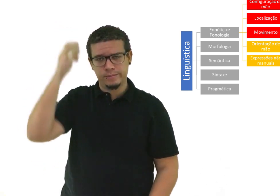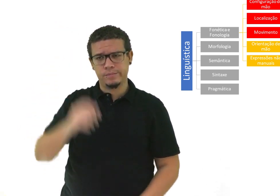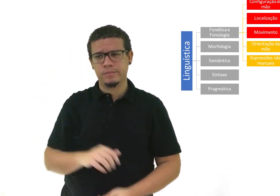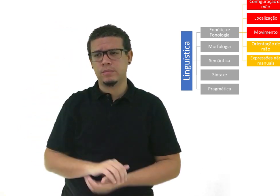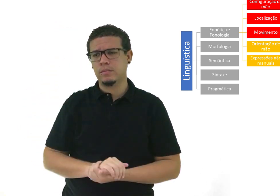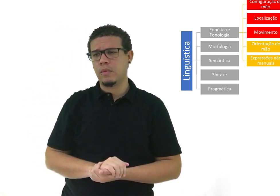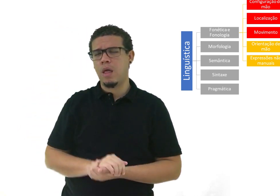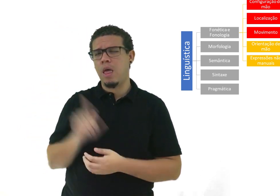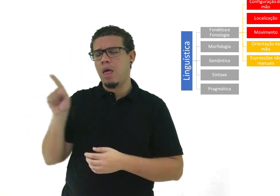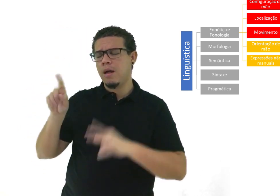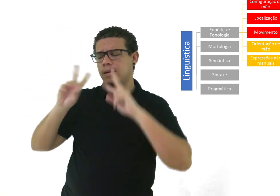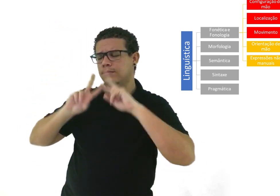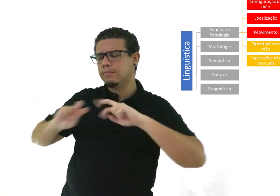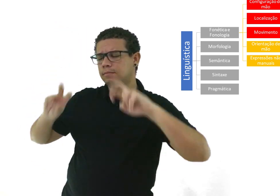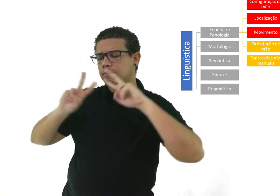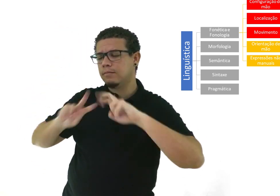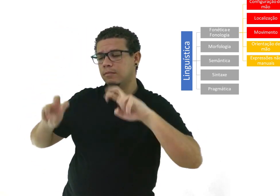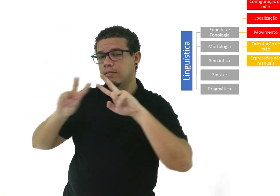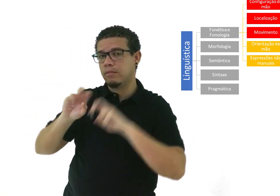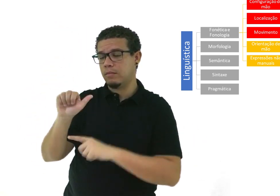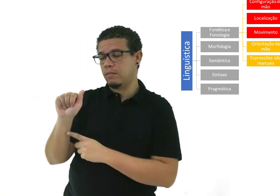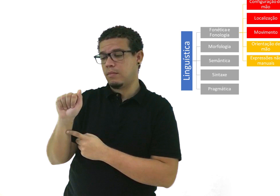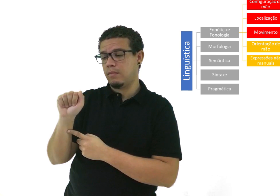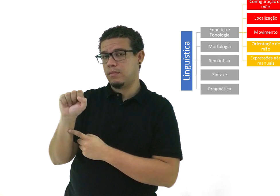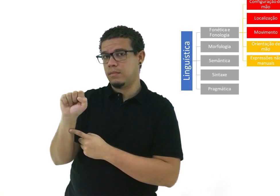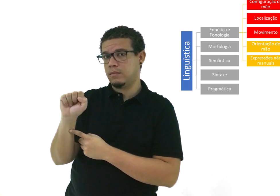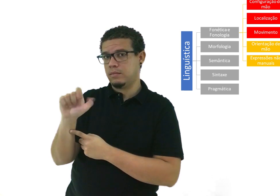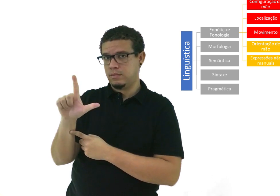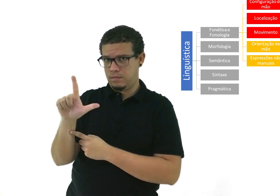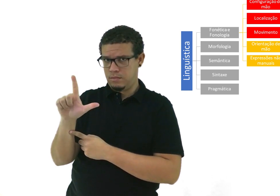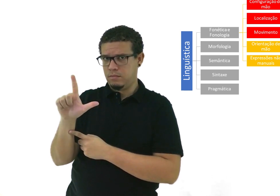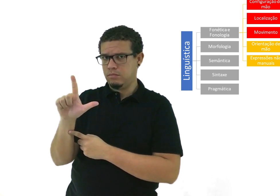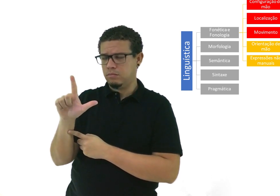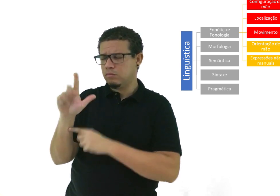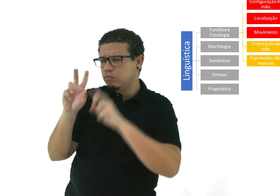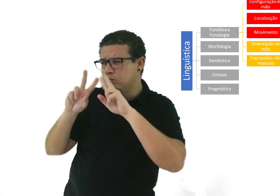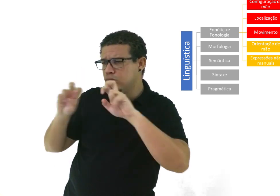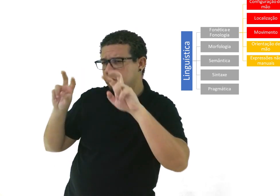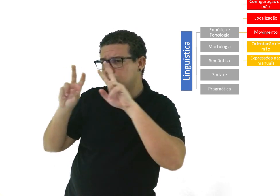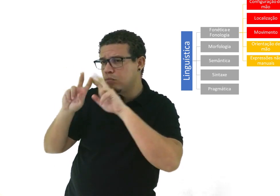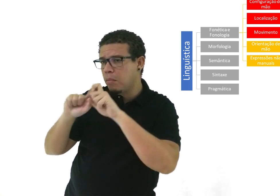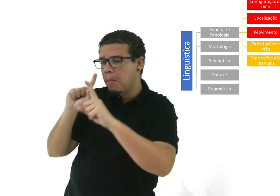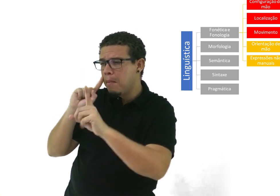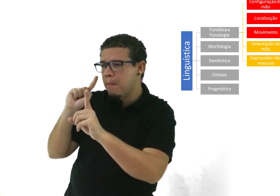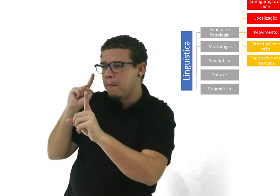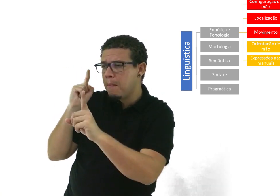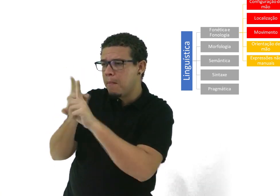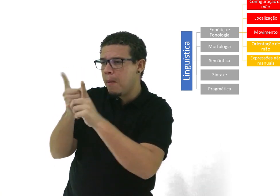e linguista William Stocker, ao analisar as línguas de sinais